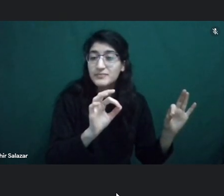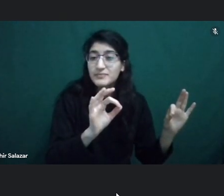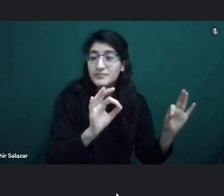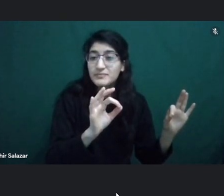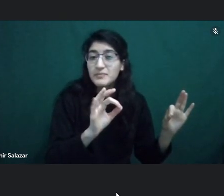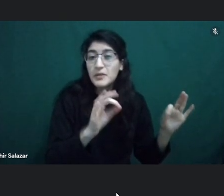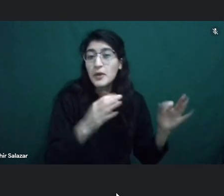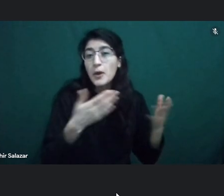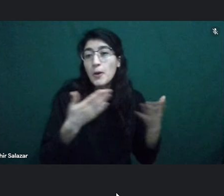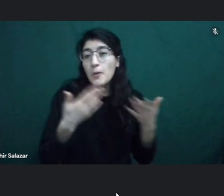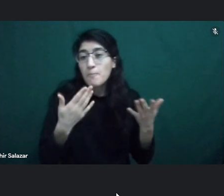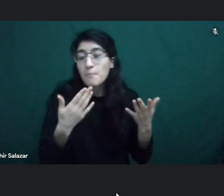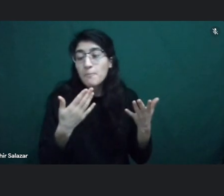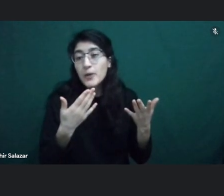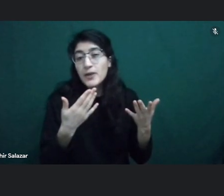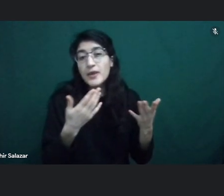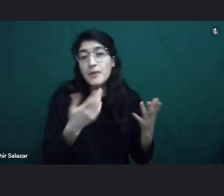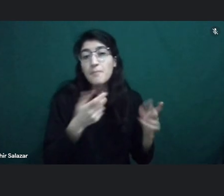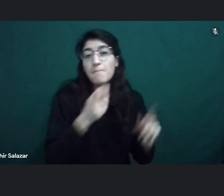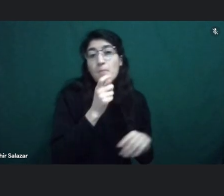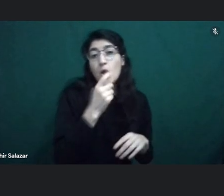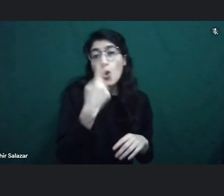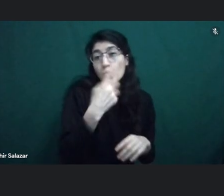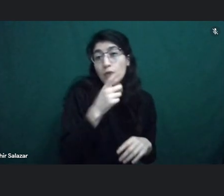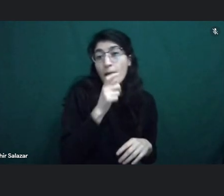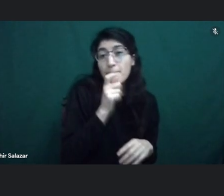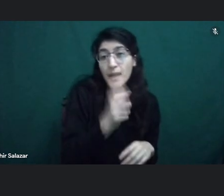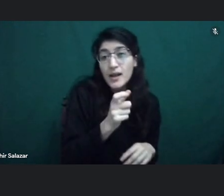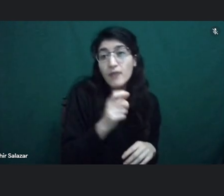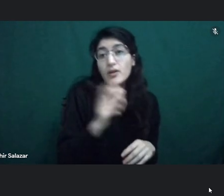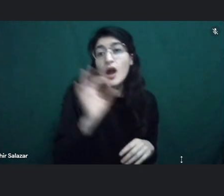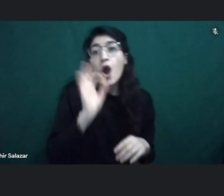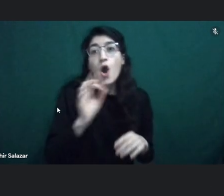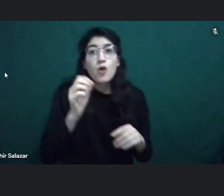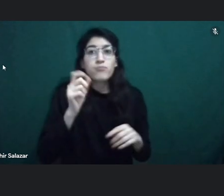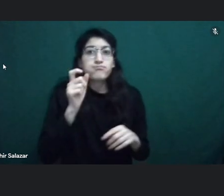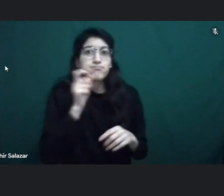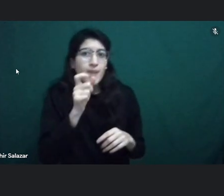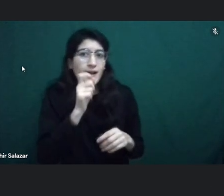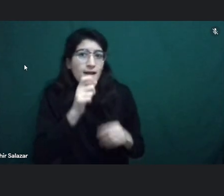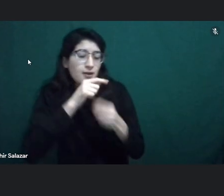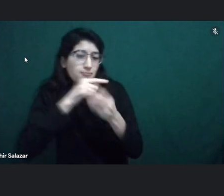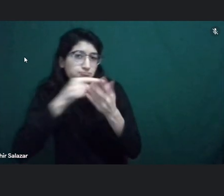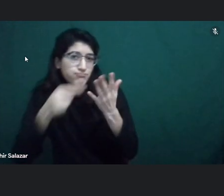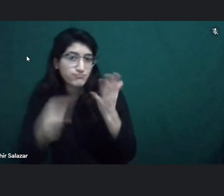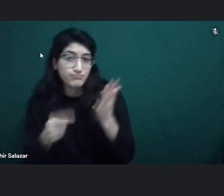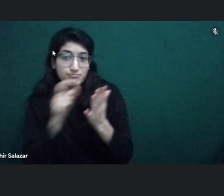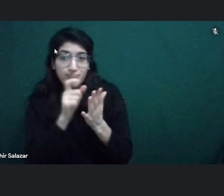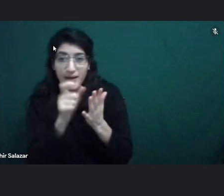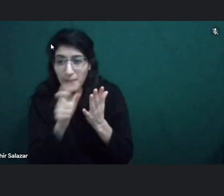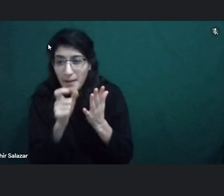una palabra o por muchas palabras. Cuando es una sola palabra,